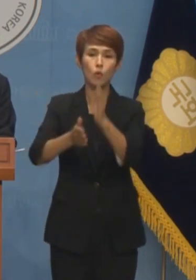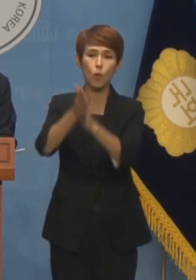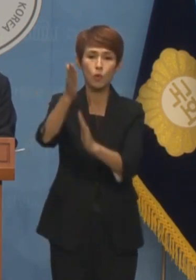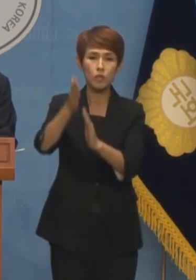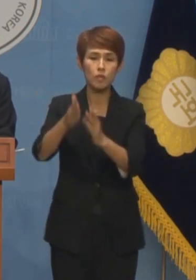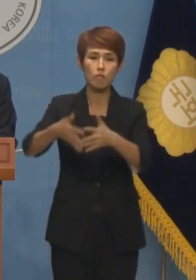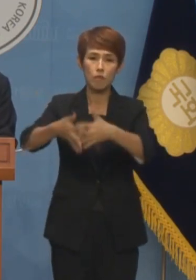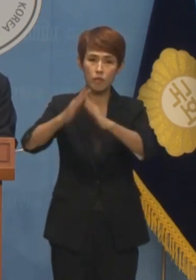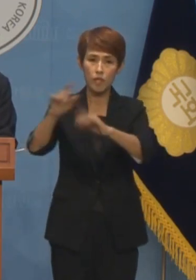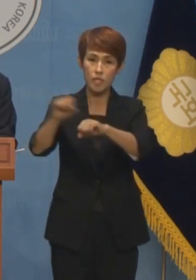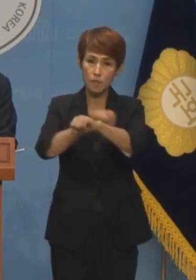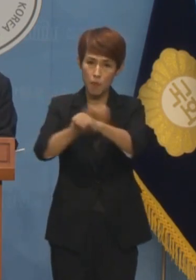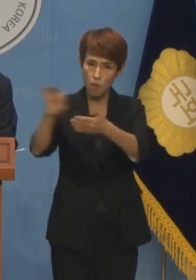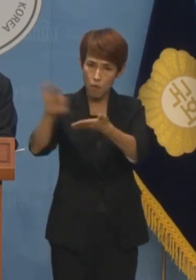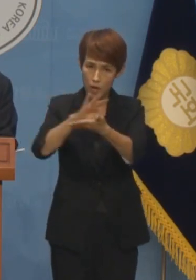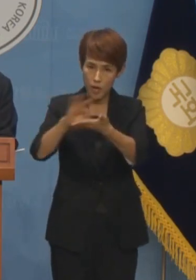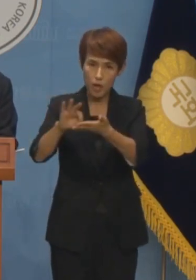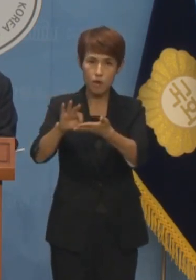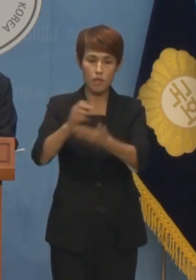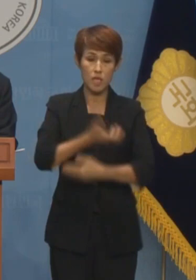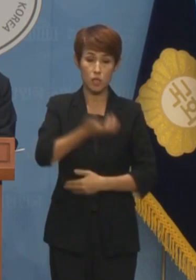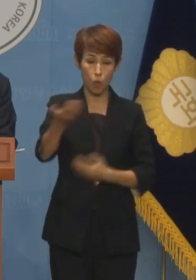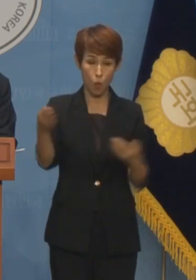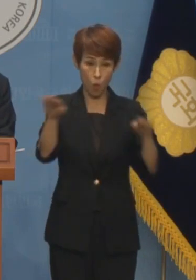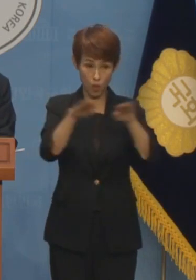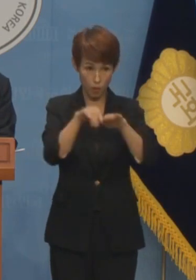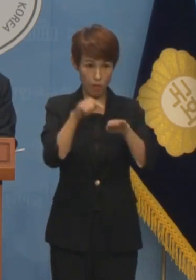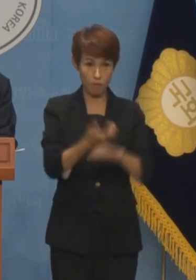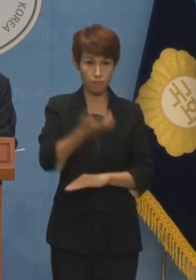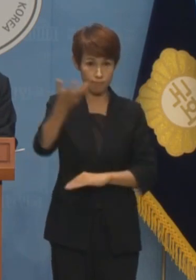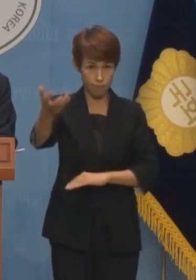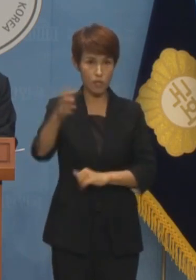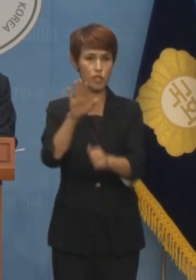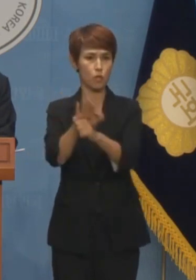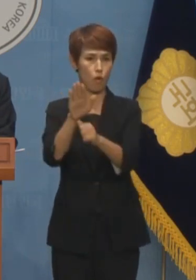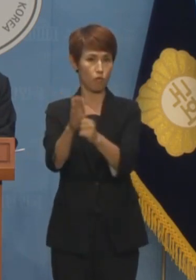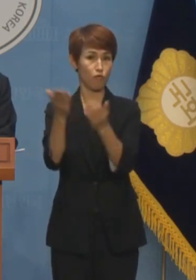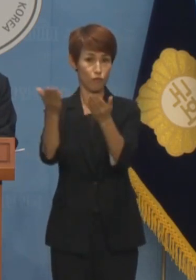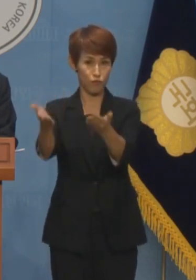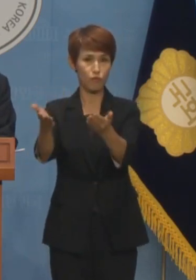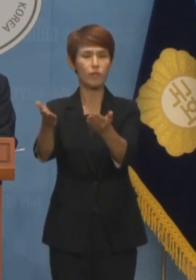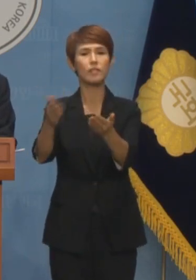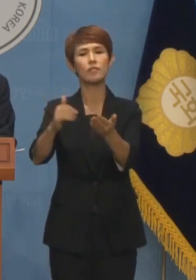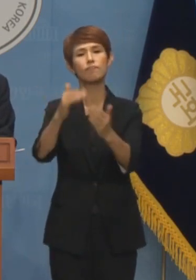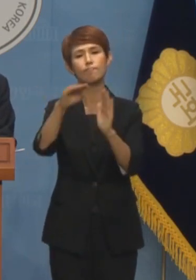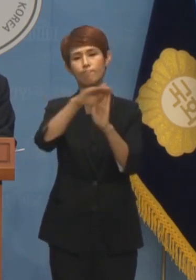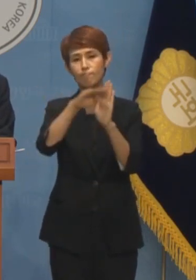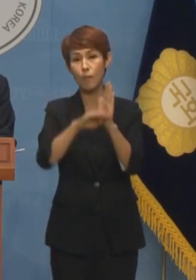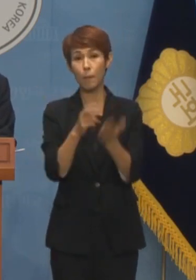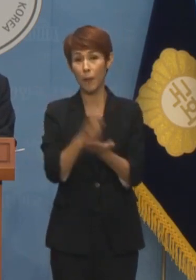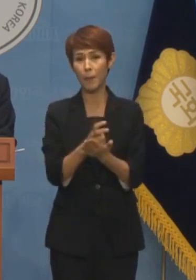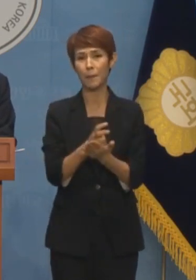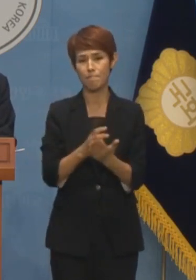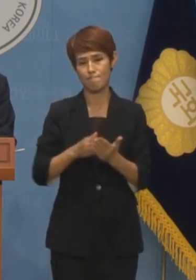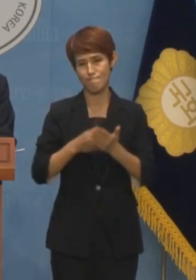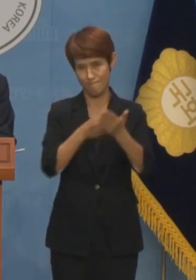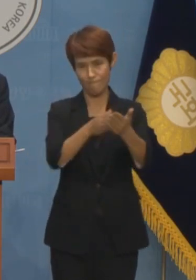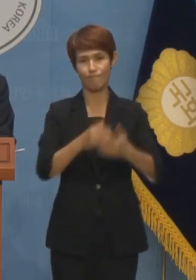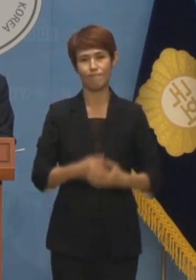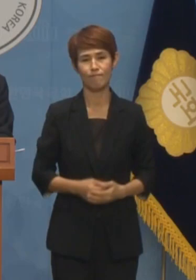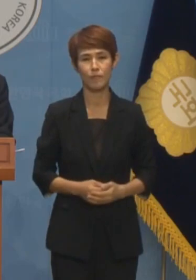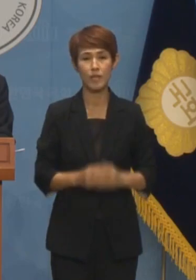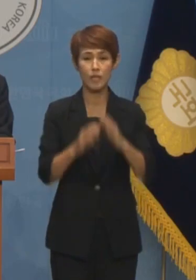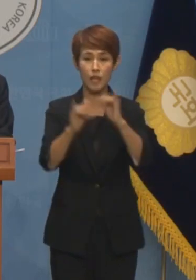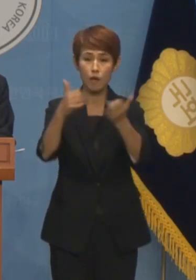특별회계, 이전 공공기관에 대한 지원 등을 명문화한 공공기관 이전의 교과서 같은 법안입니다. 인구